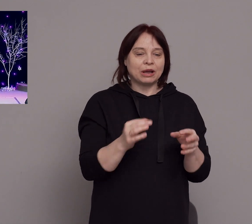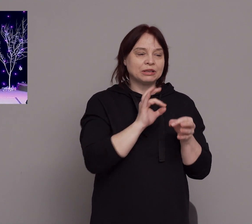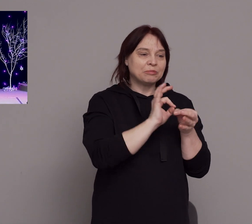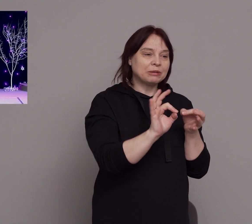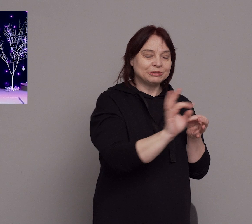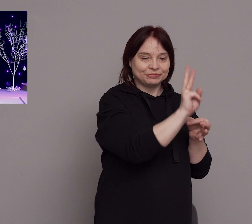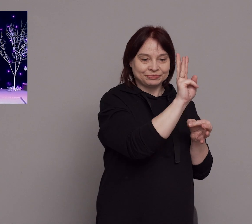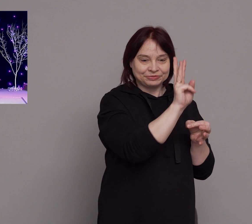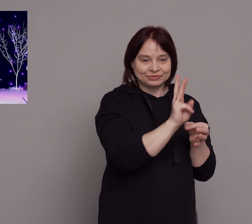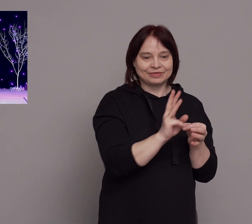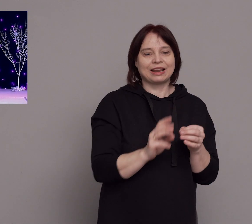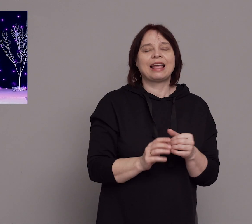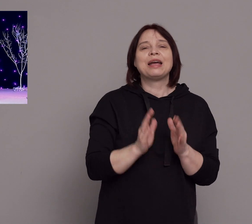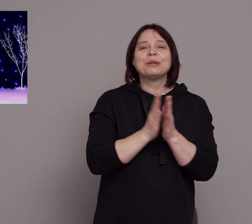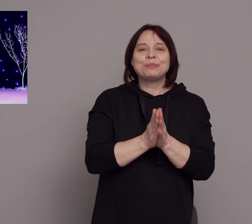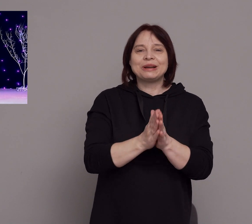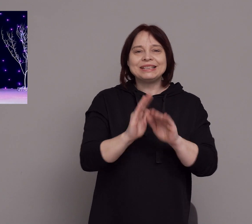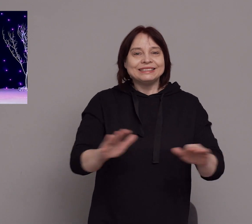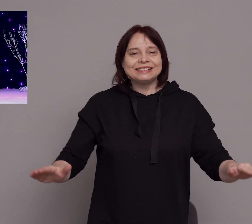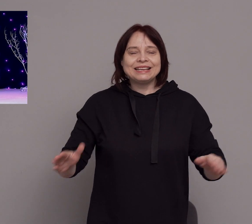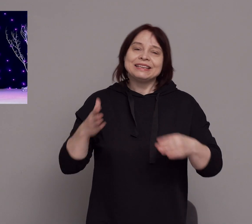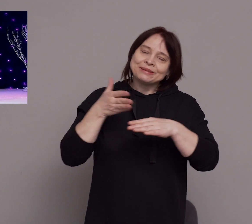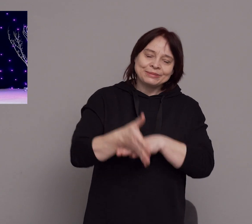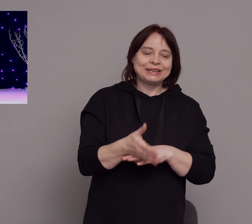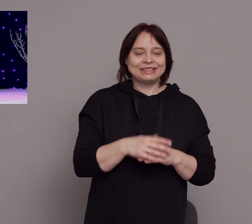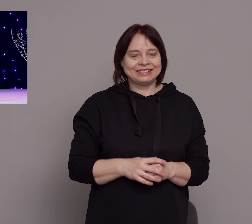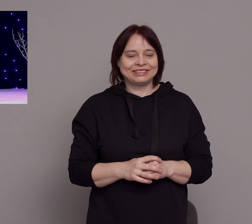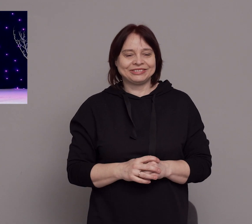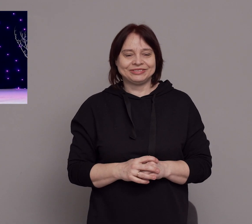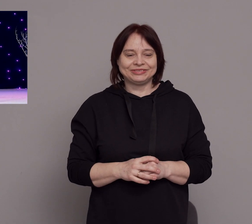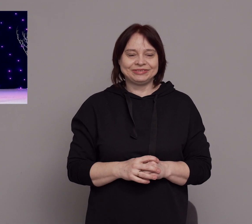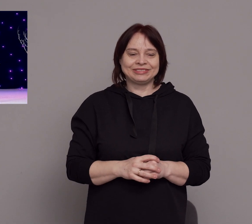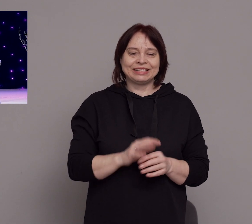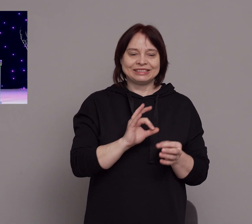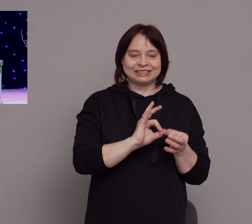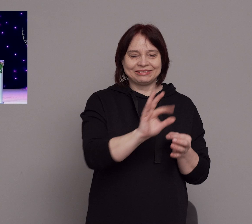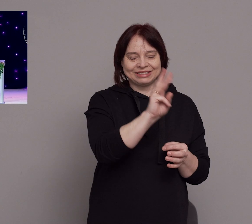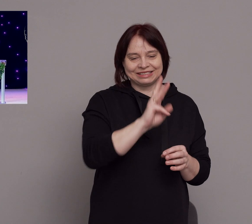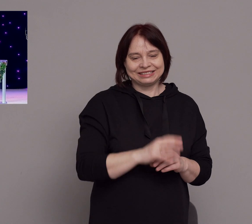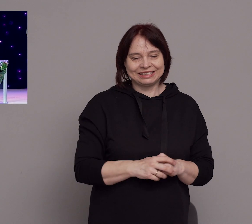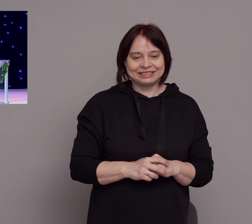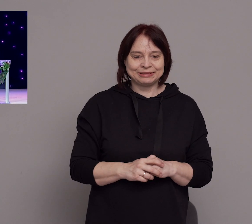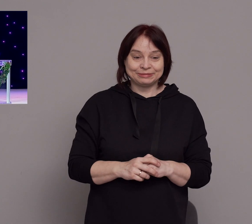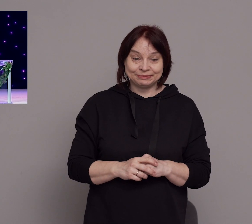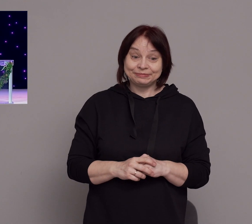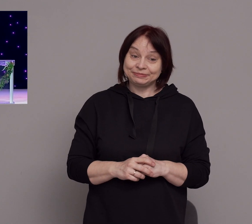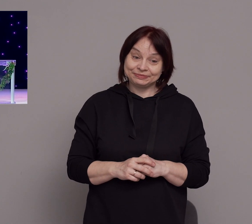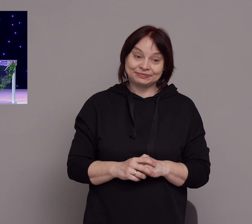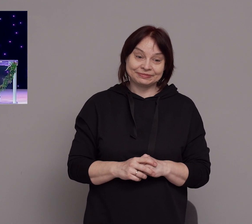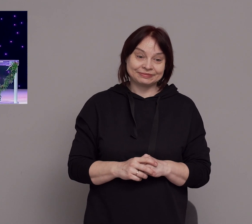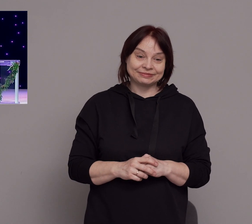хотел бы пригласить кого-то из детей, если кто-то из детей может подойти, чтобы зажечь свечу Адвента. Если есть